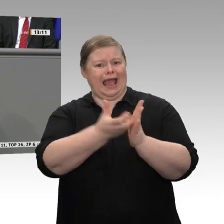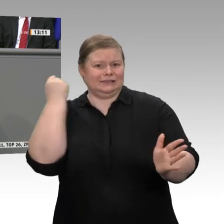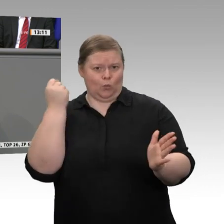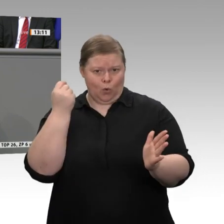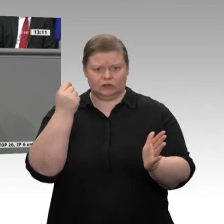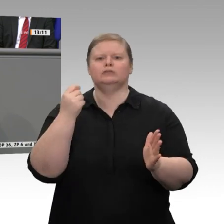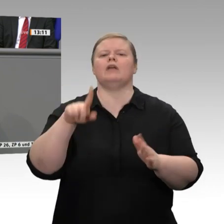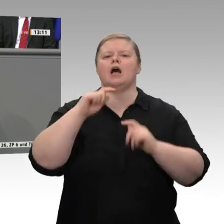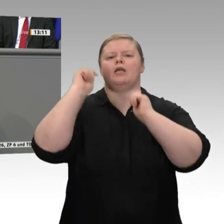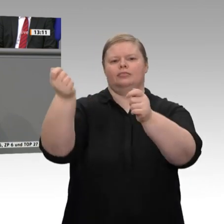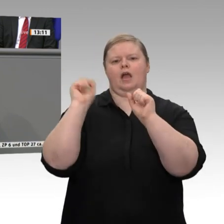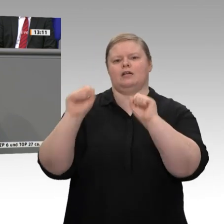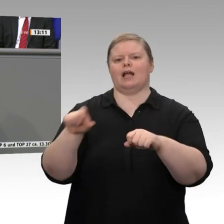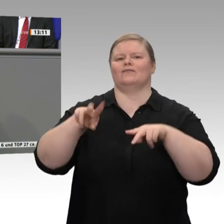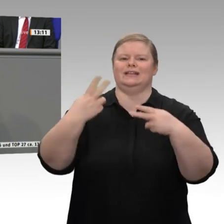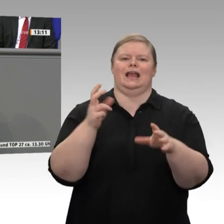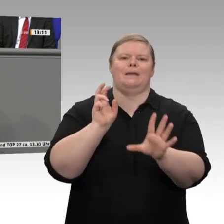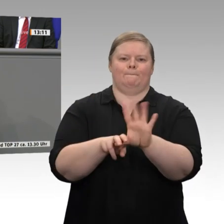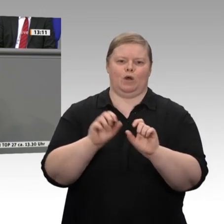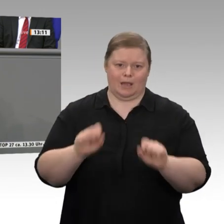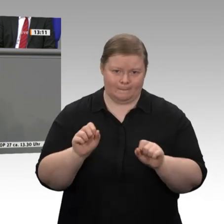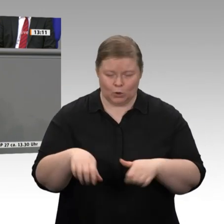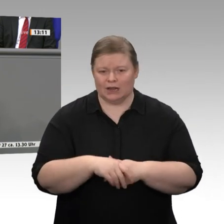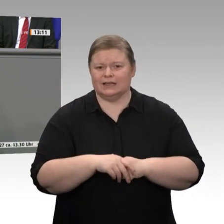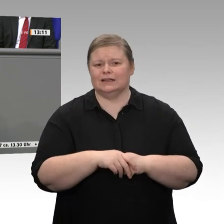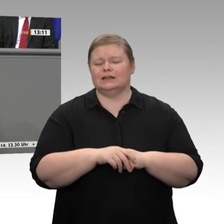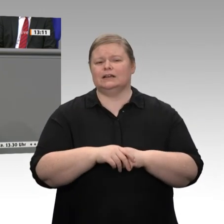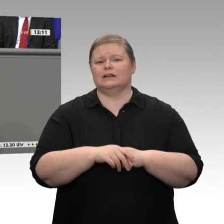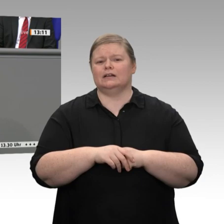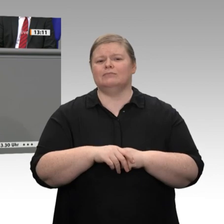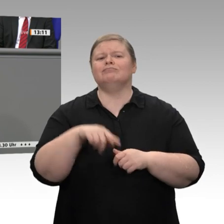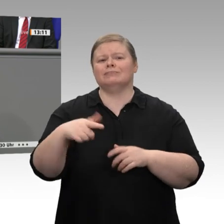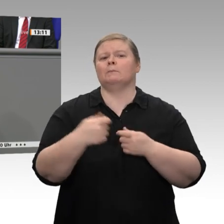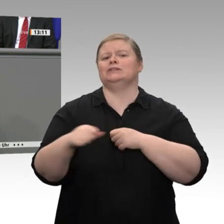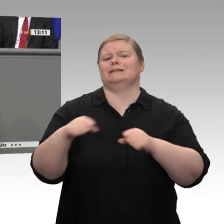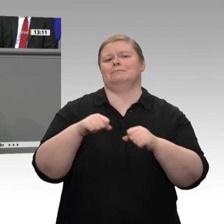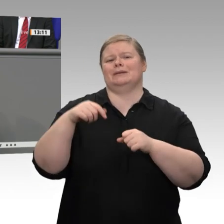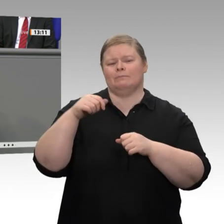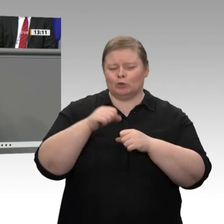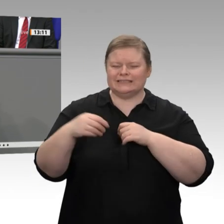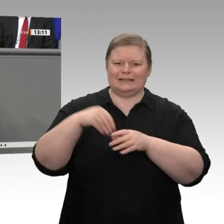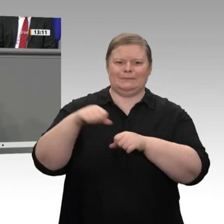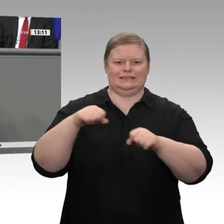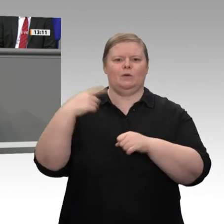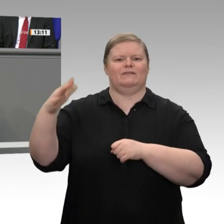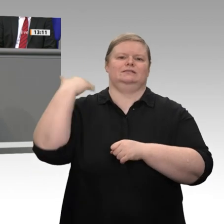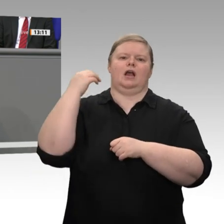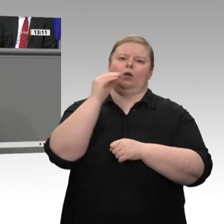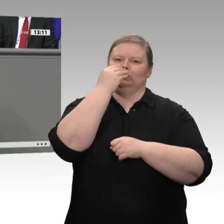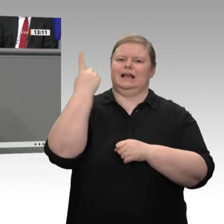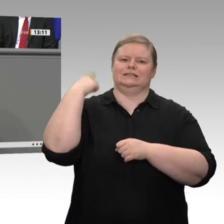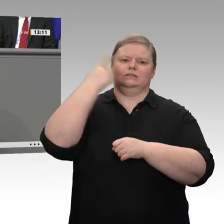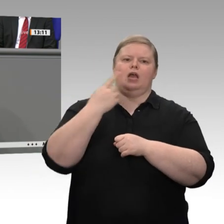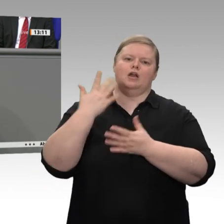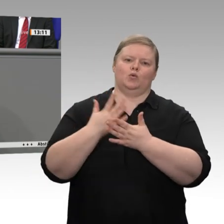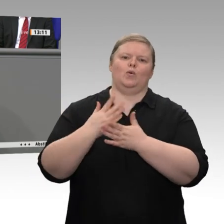unbürokratisch helfen zu können. Der Bedarf war unstrittig, er wurde erkannt und er wurde aus unserer Sicht behoben.